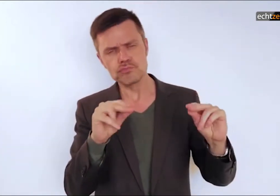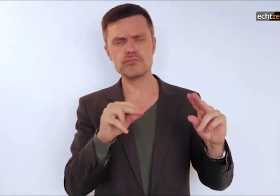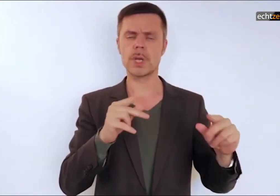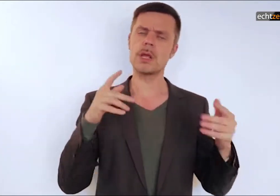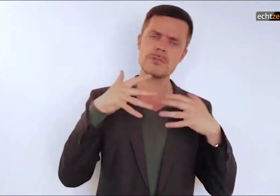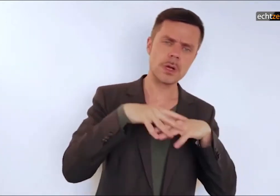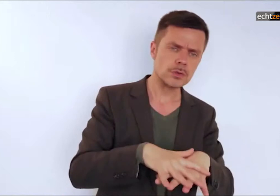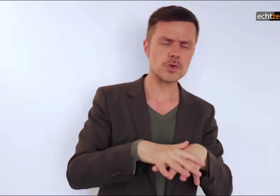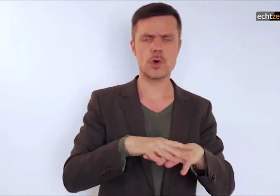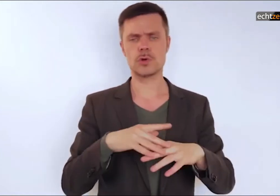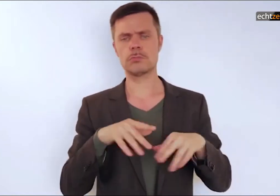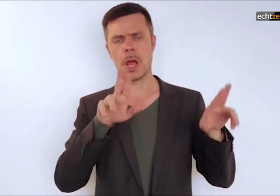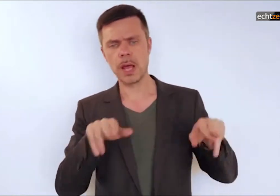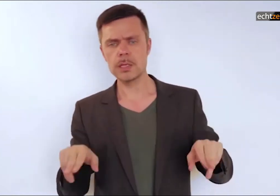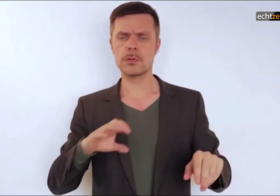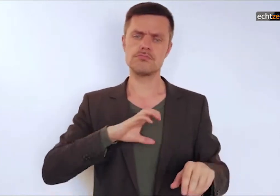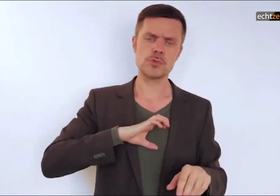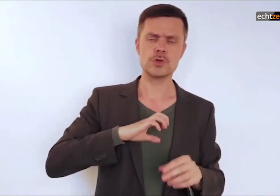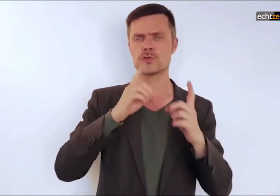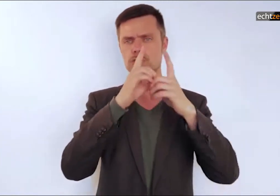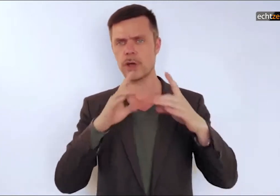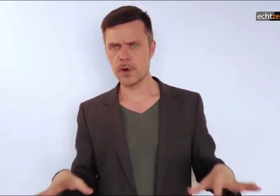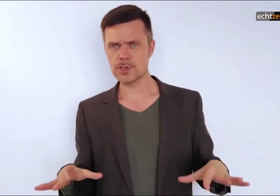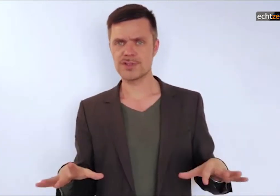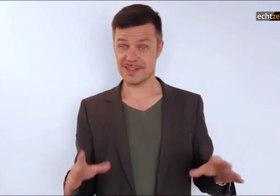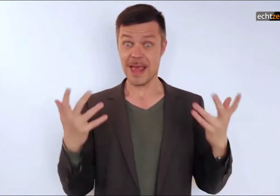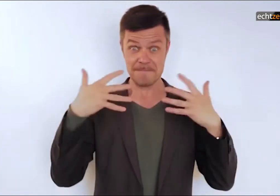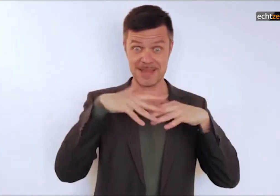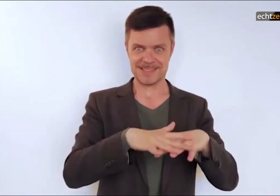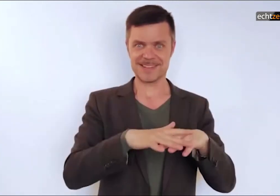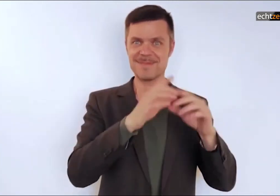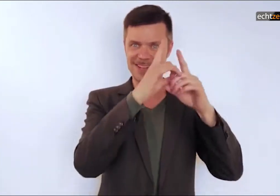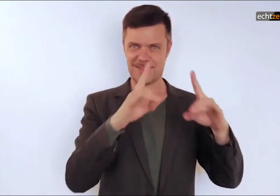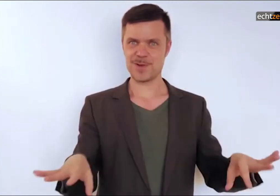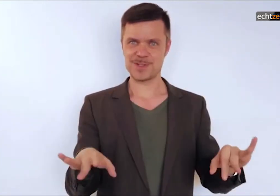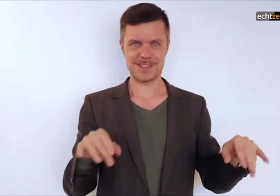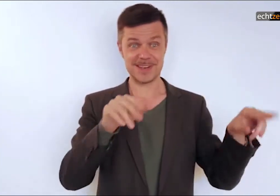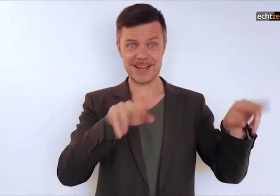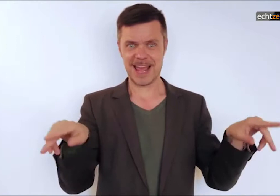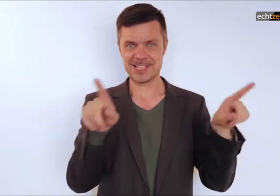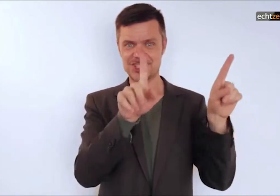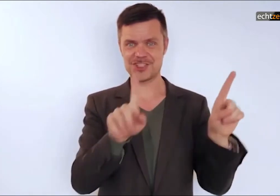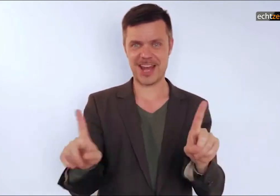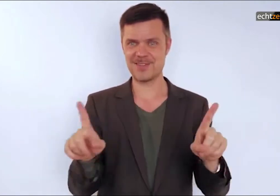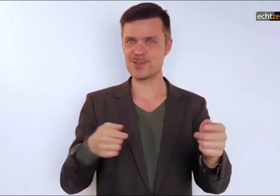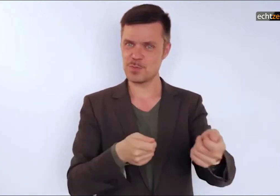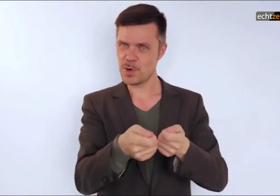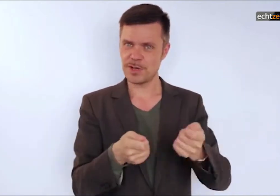Chancen und Vielfalt erörtert. Das Mainstreaming von Diversitäts- und Gleichstellungspolitik. Ist es tatsächlich